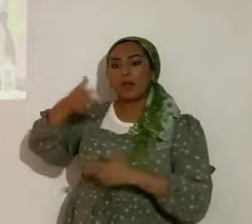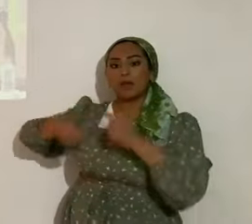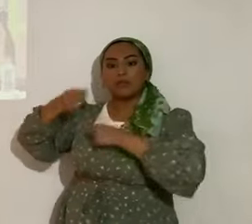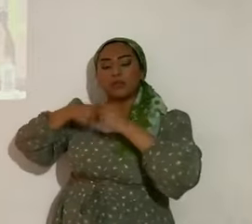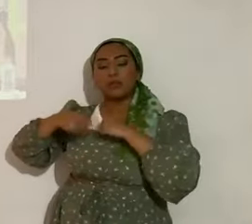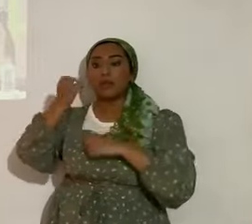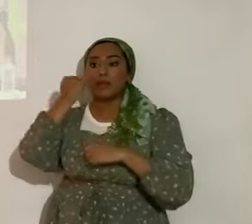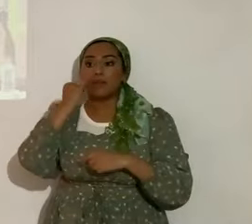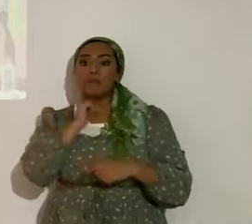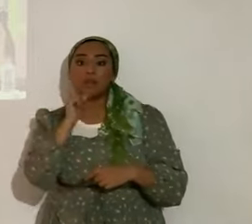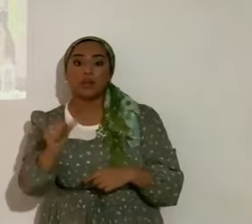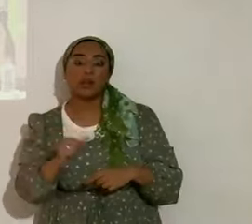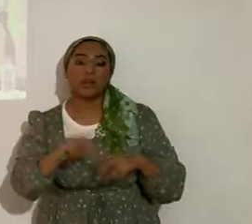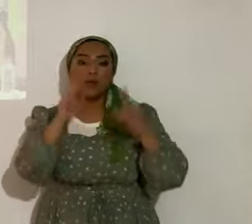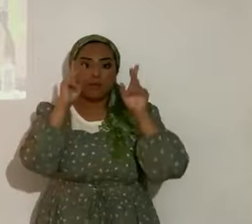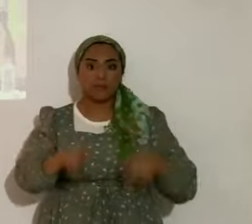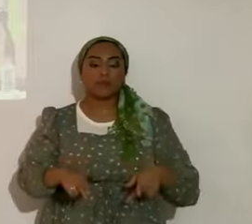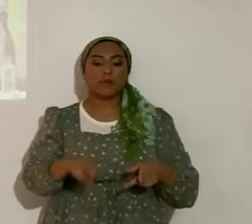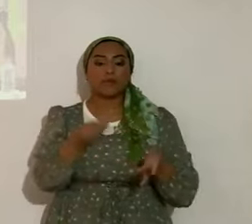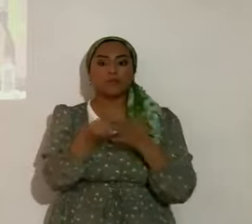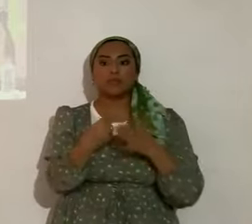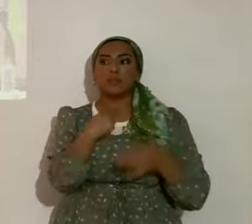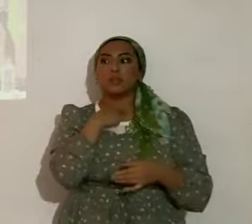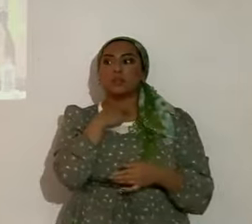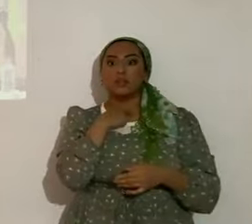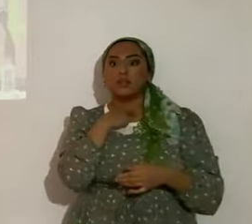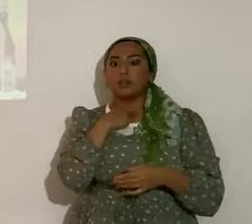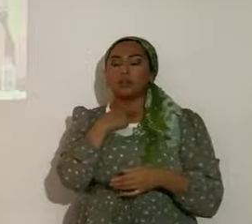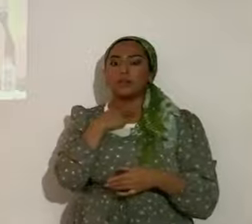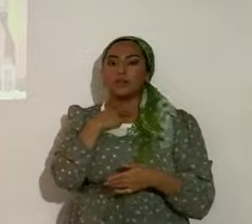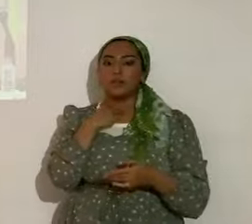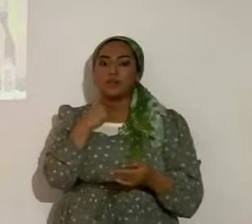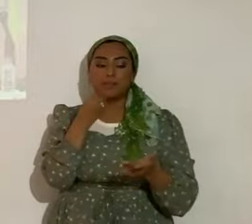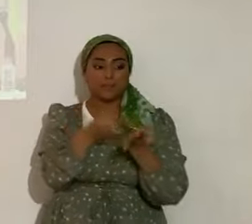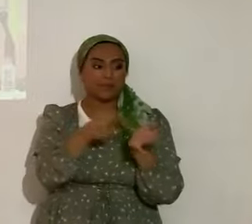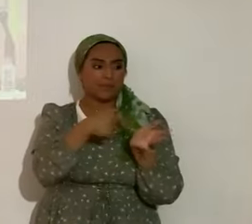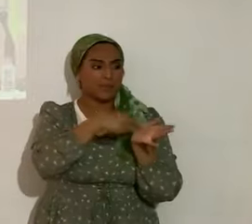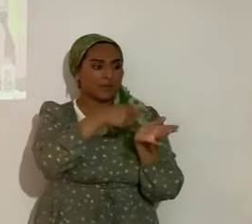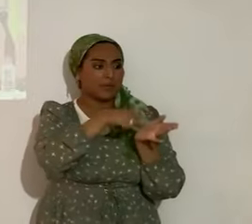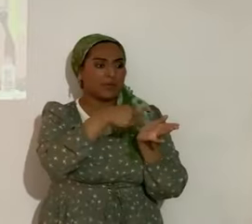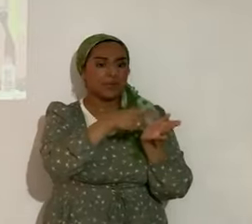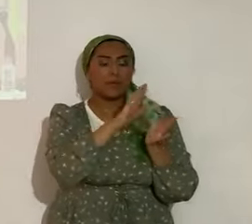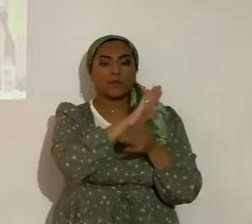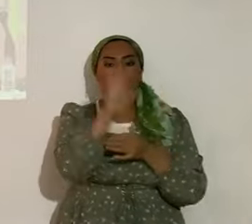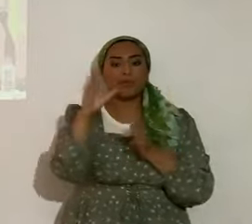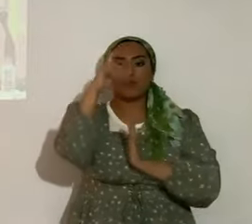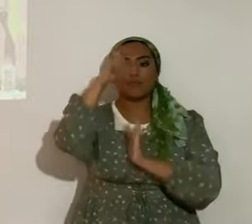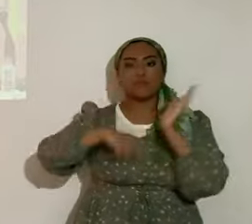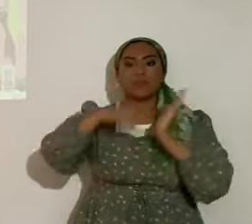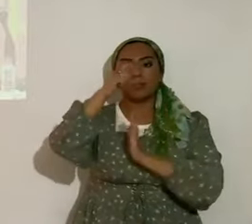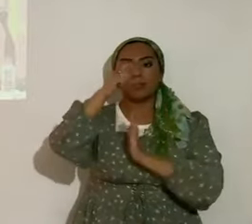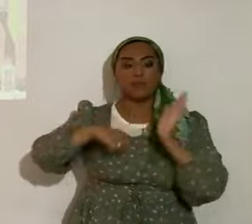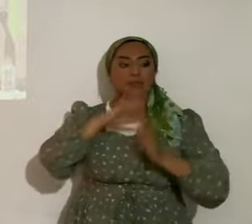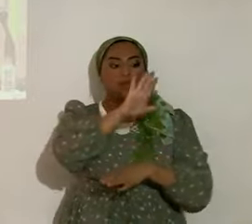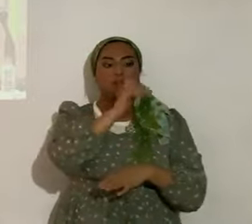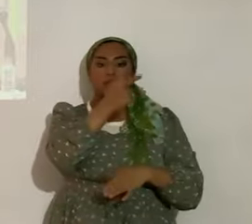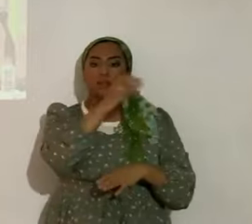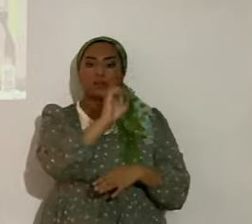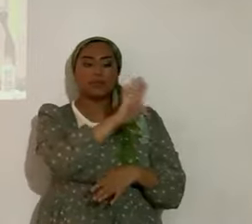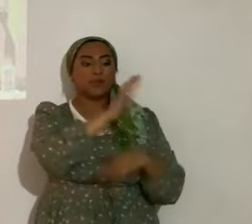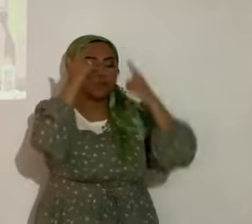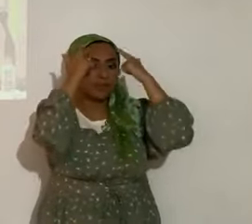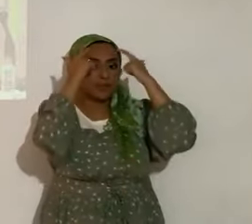no, la gente se endeuda físicamente, inclusive pagando con su tarjeta de crédito por su ego, su